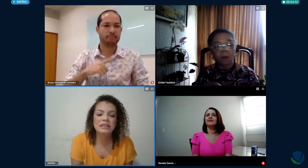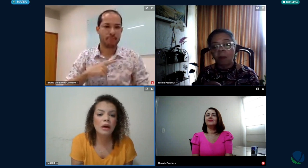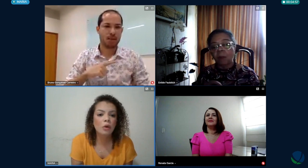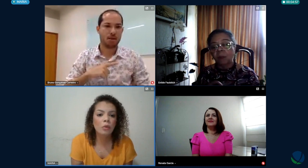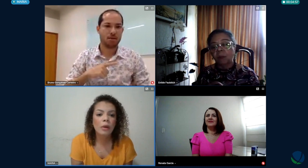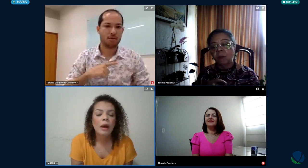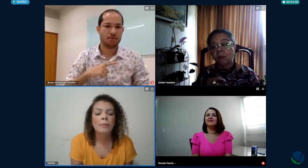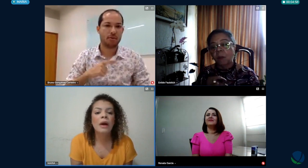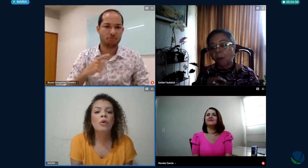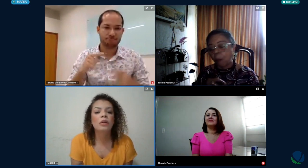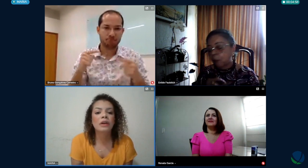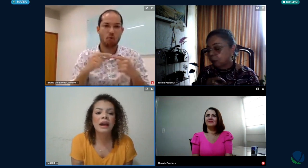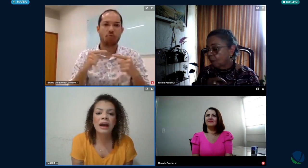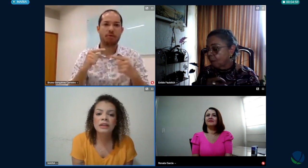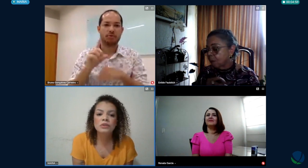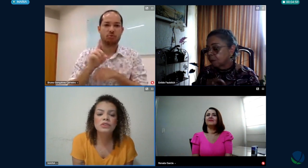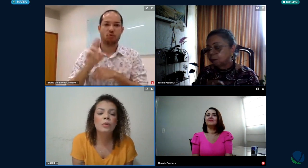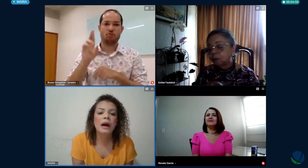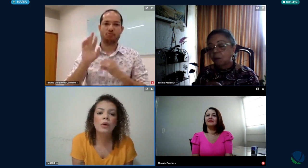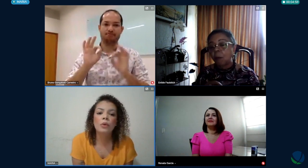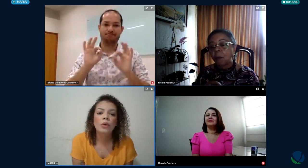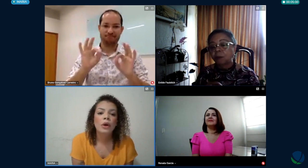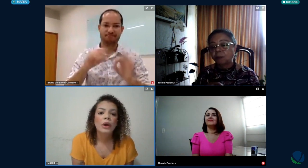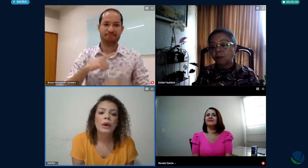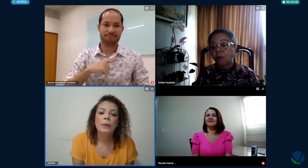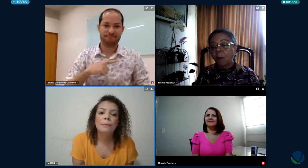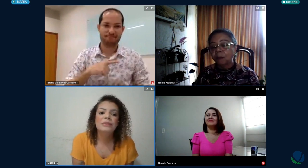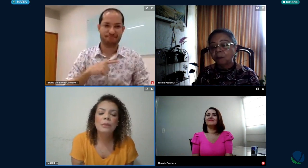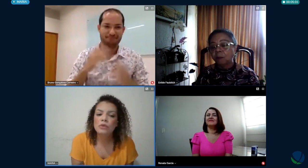termos estão mal colocados ou mal